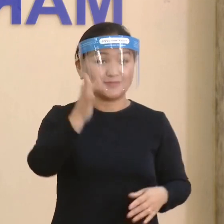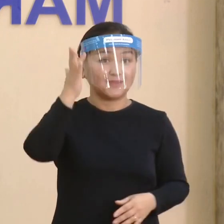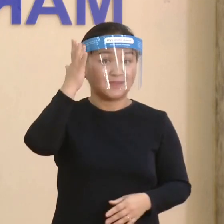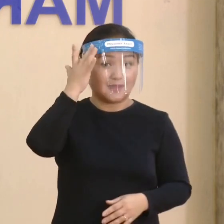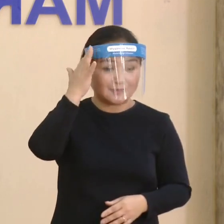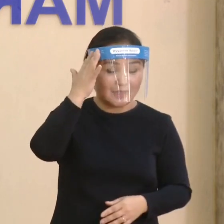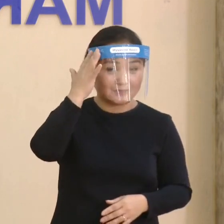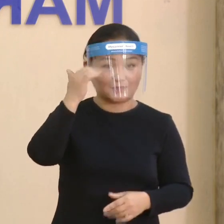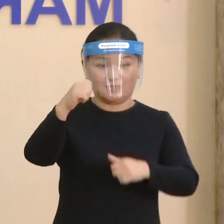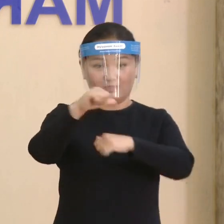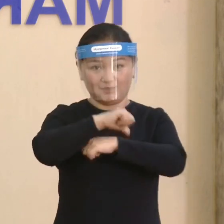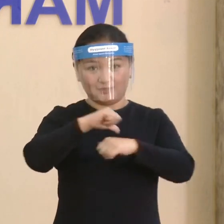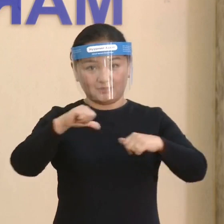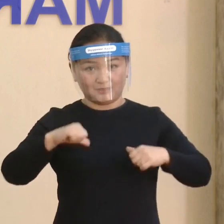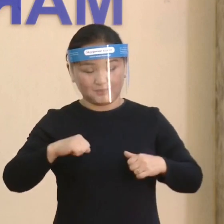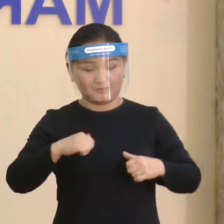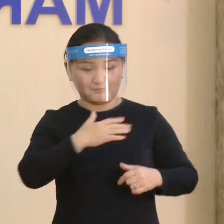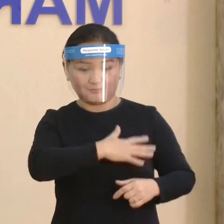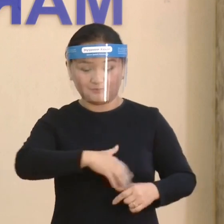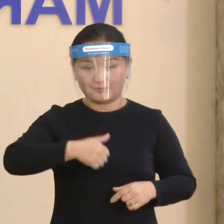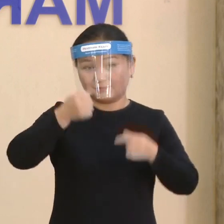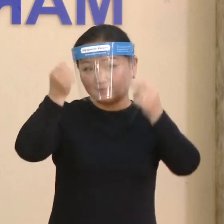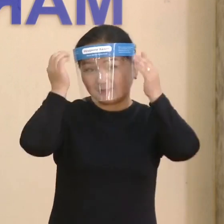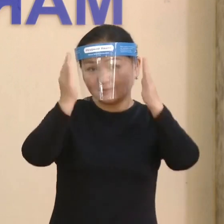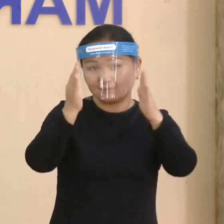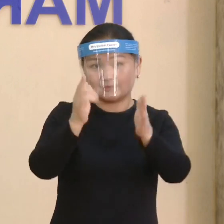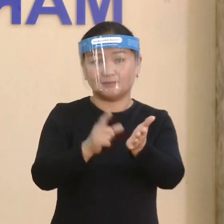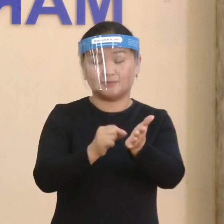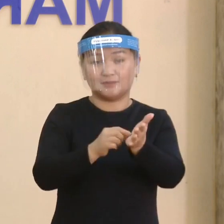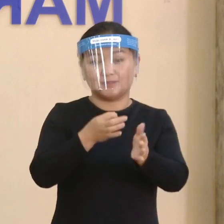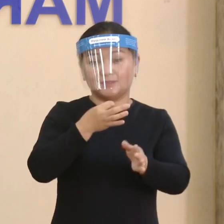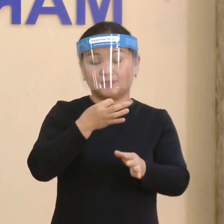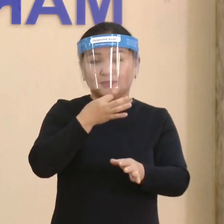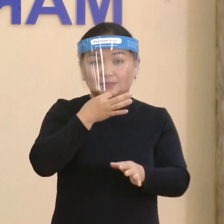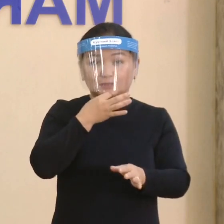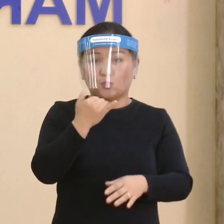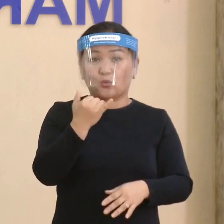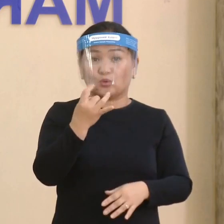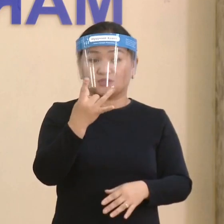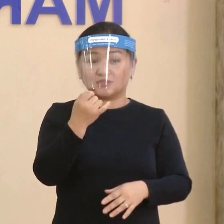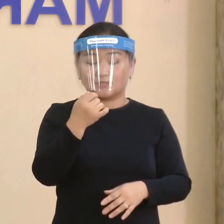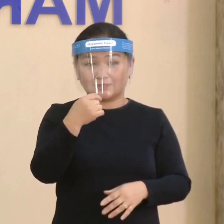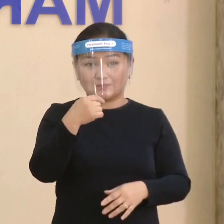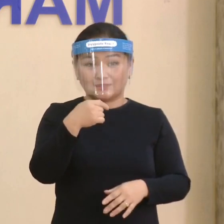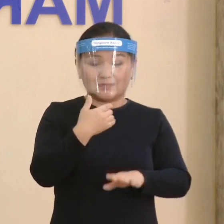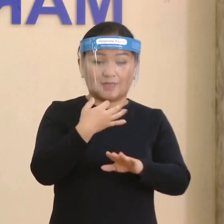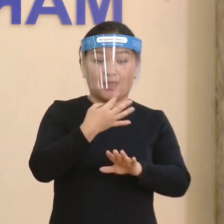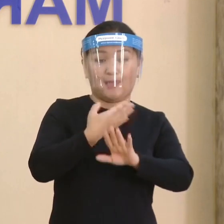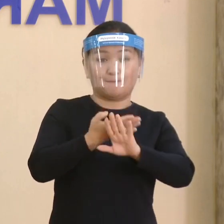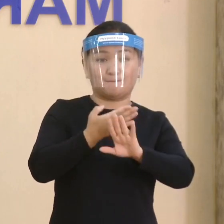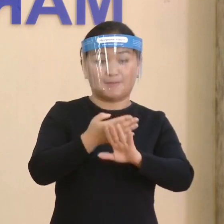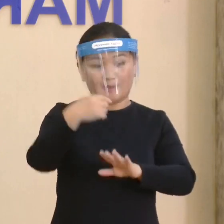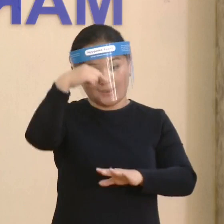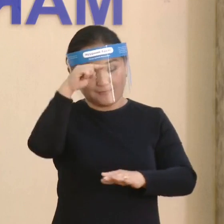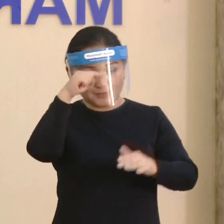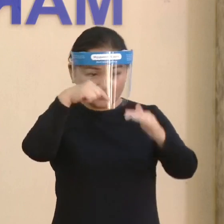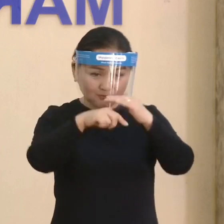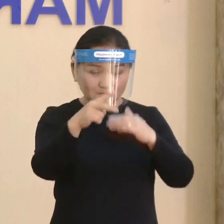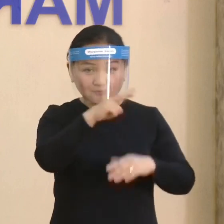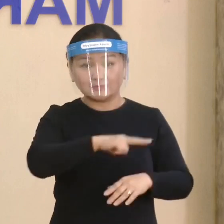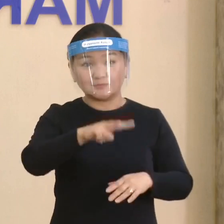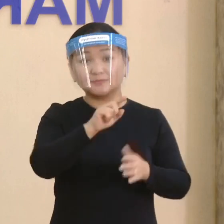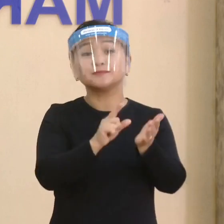бол өөрсдийнхөө эрүүл мэндэд маш сайн анхаарч урчин сэргийлэх үзлэгт их сайн орж ахыг бол дахин зөвлөж байна.